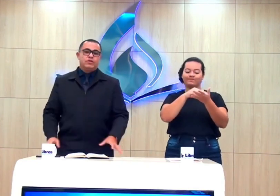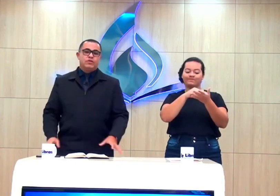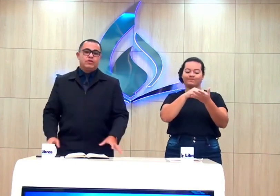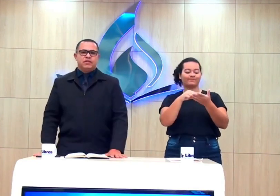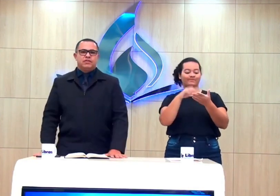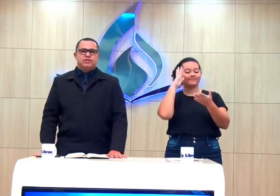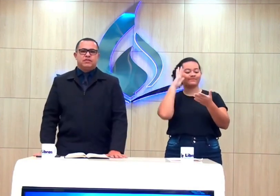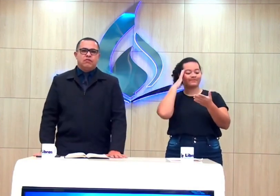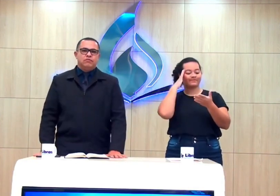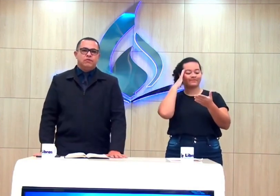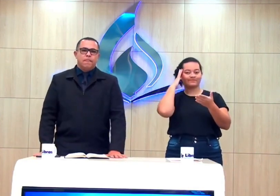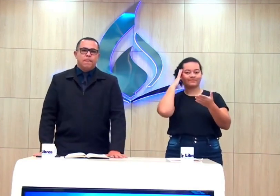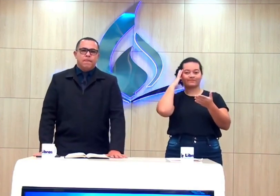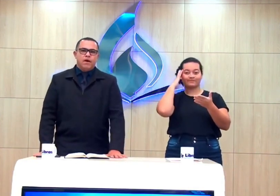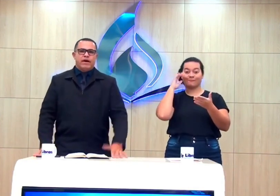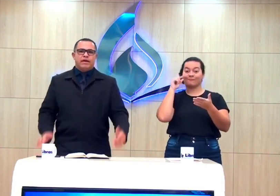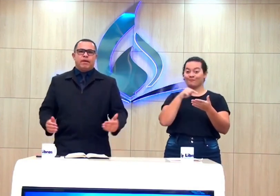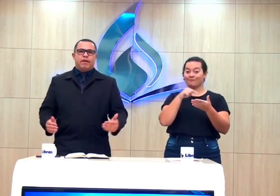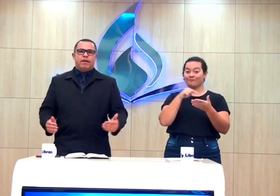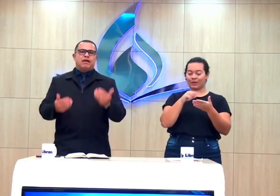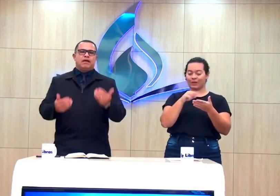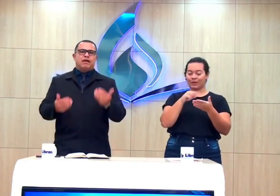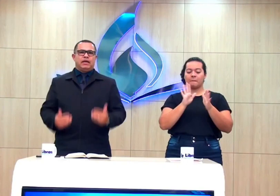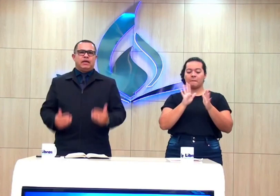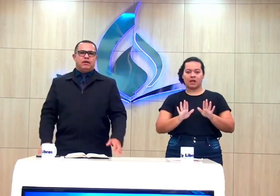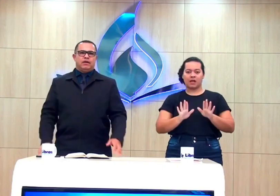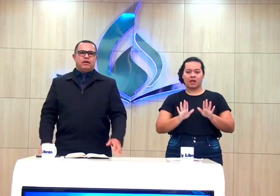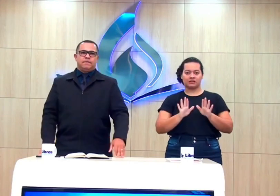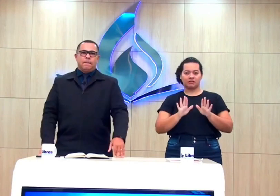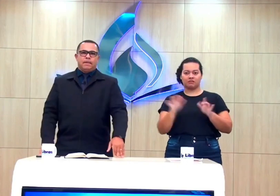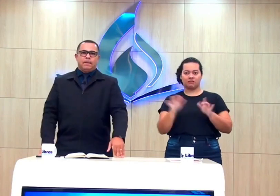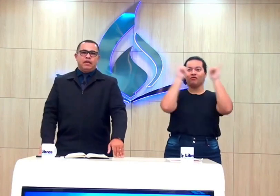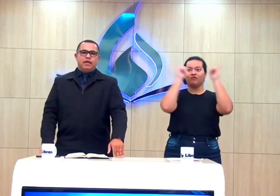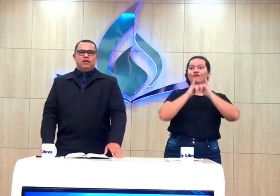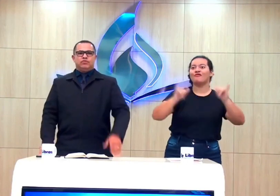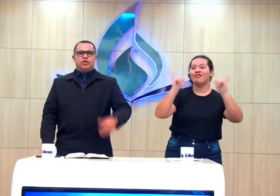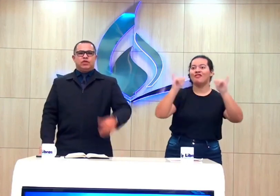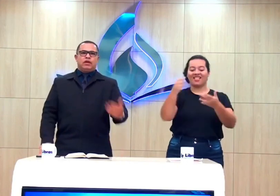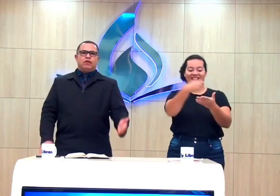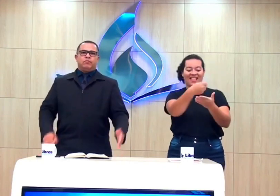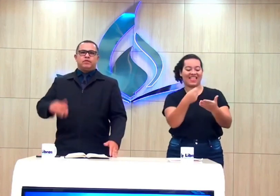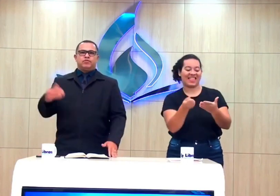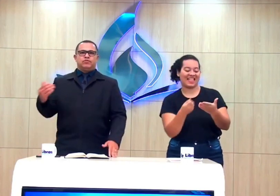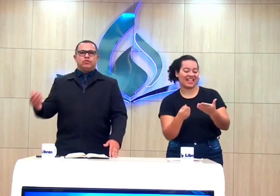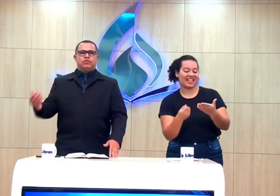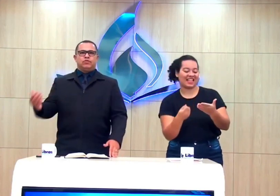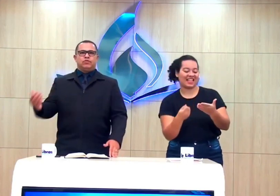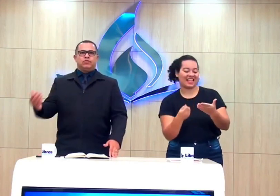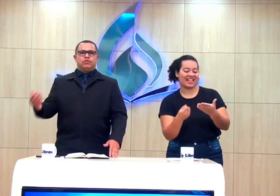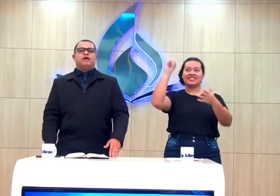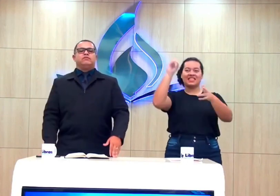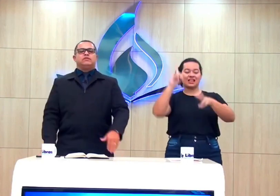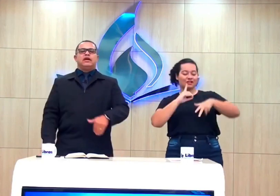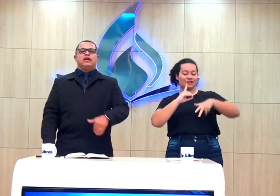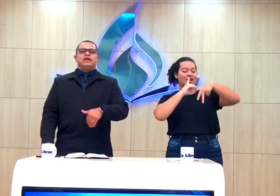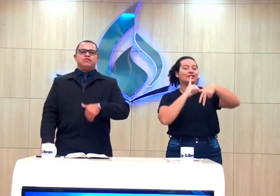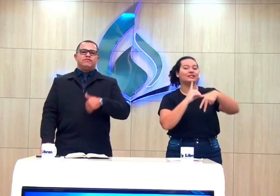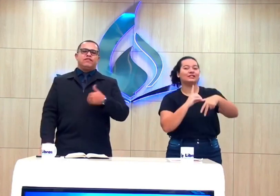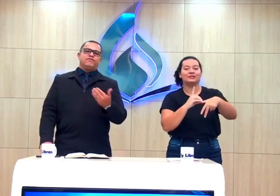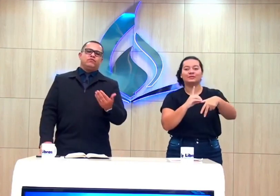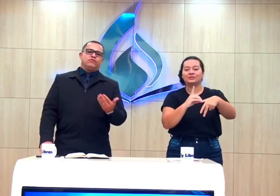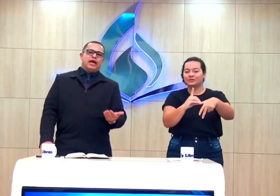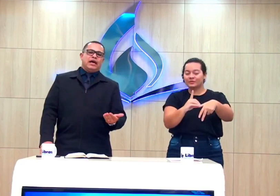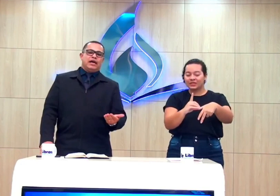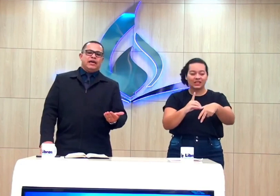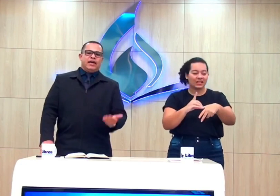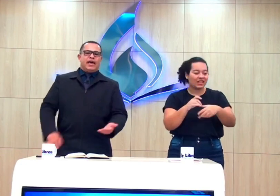ao escrever este salmo não era passar para nós que o Senhor era o pastor e nada falta e não